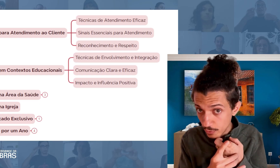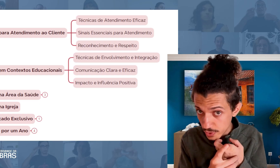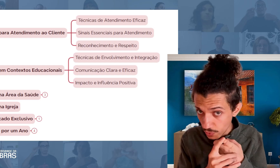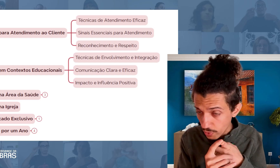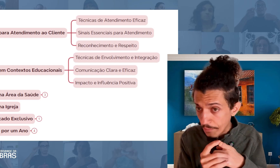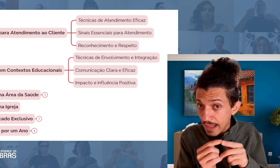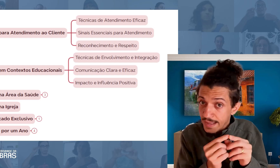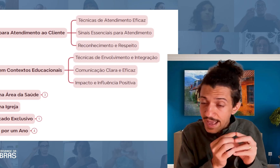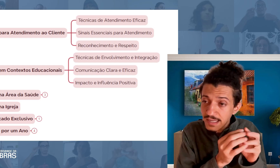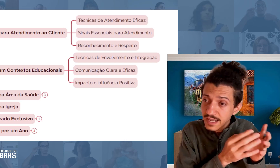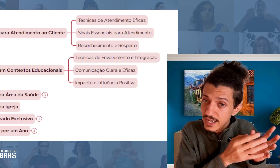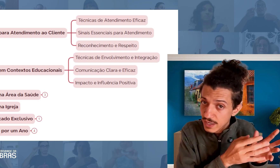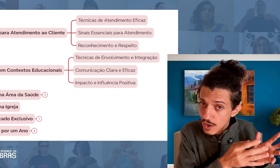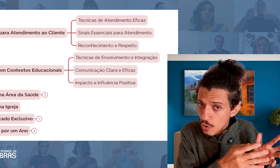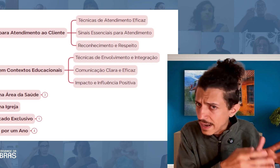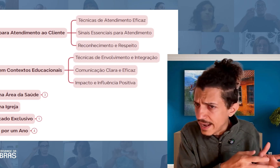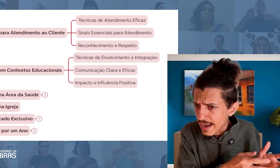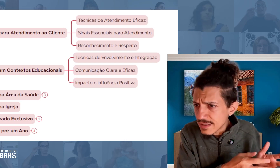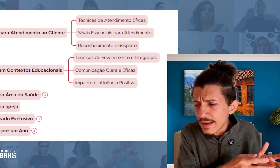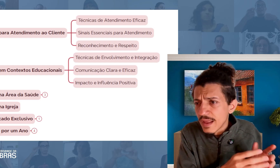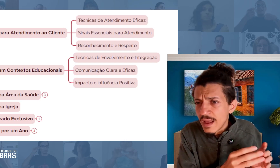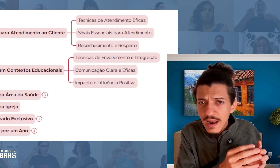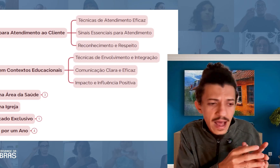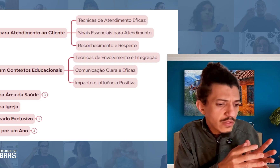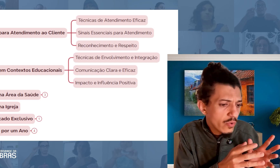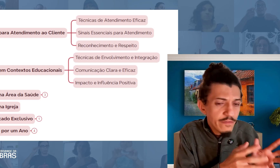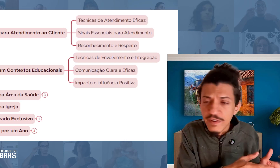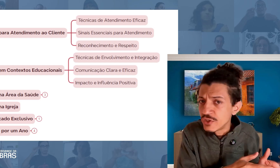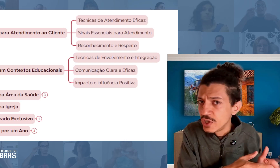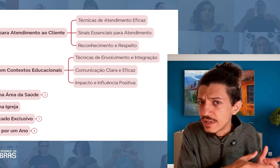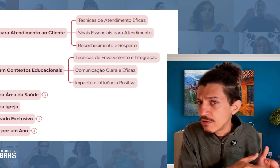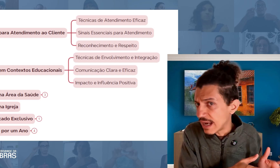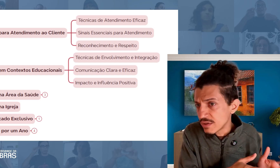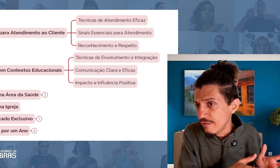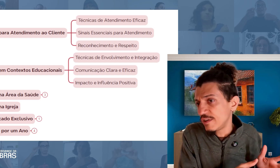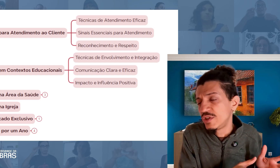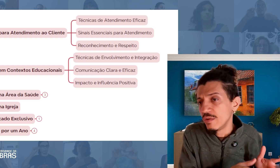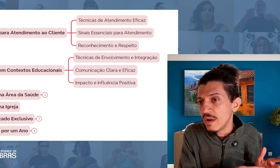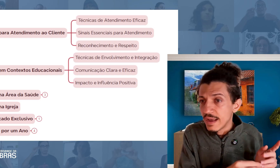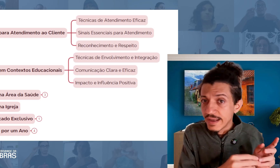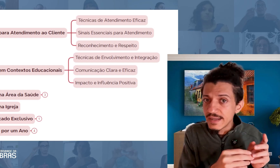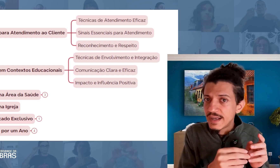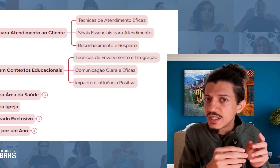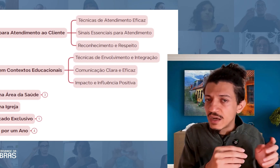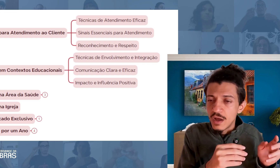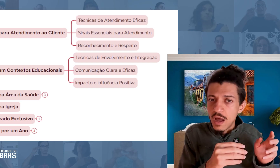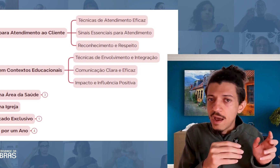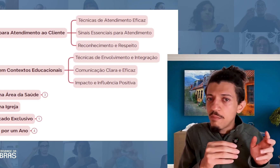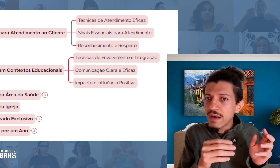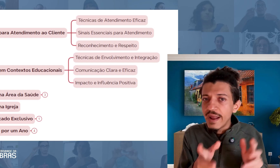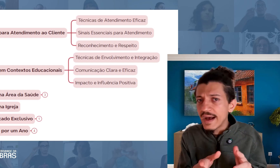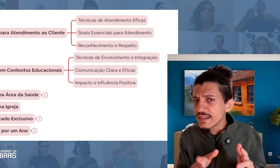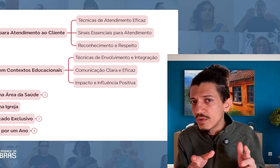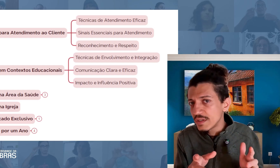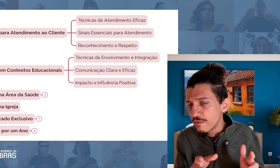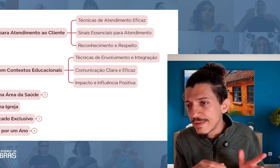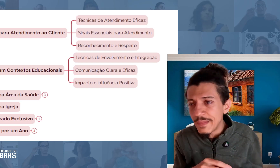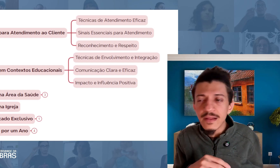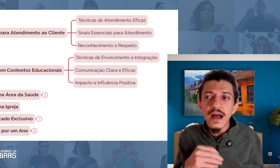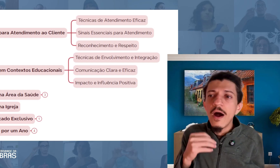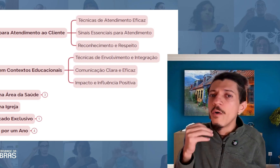do aluno surdo, quer seja uma criança lá do infantil, da educação infantil, quer seja uma criança do